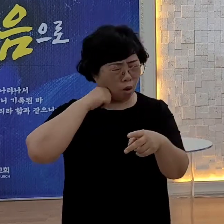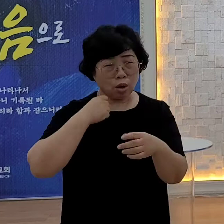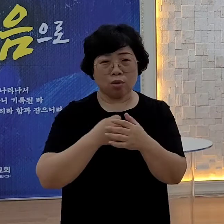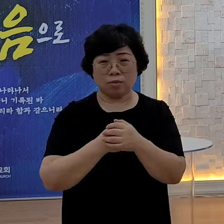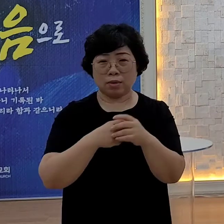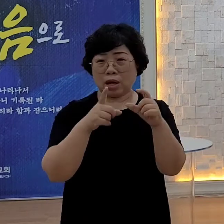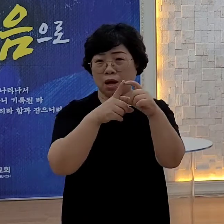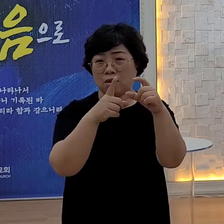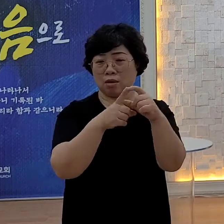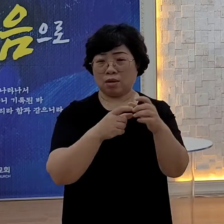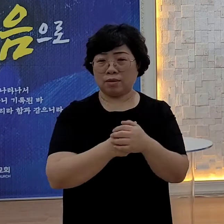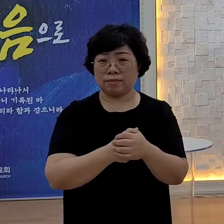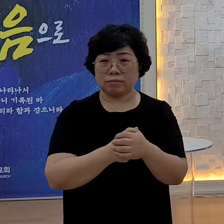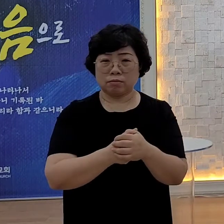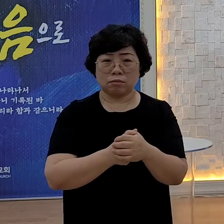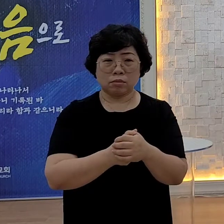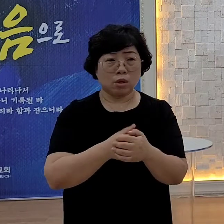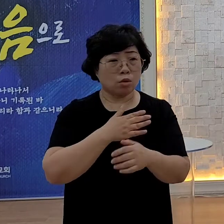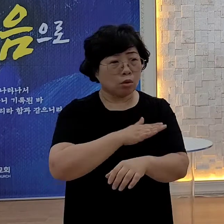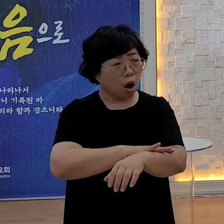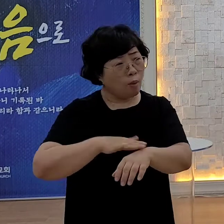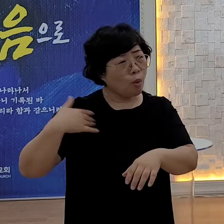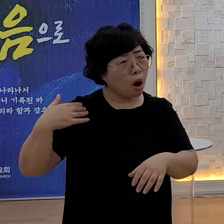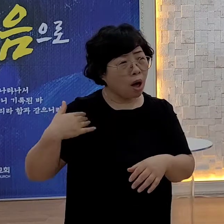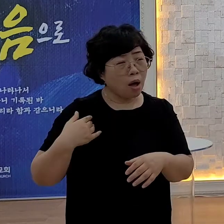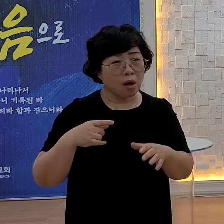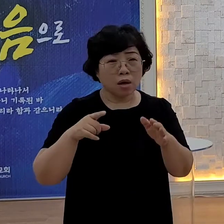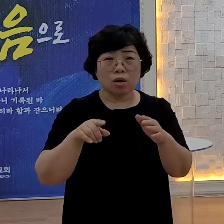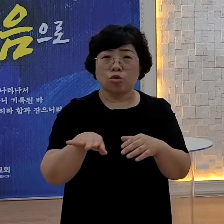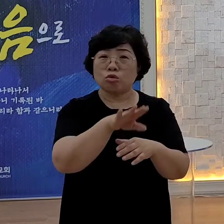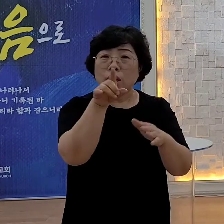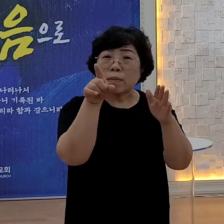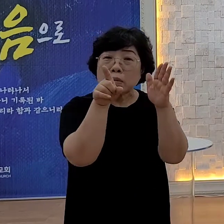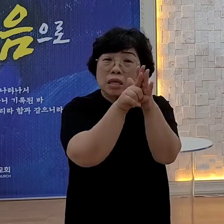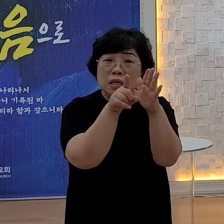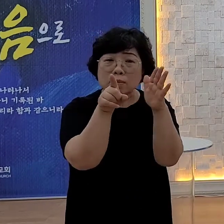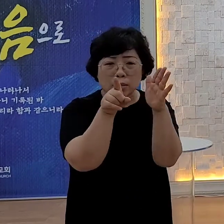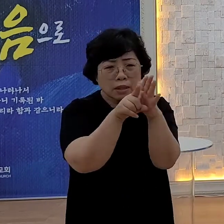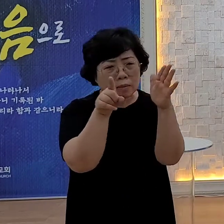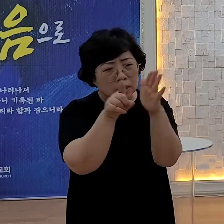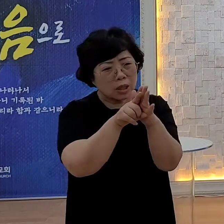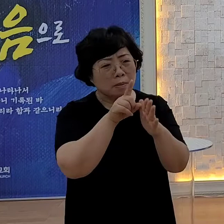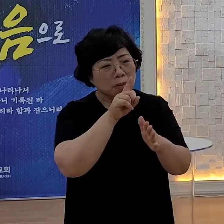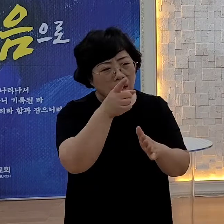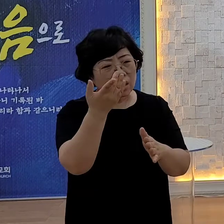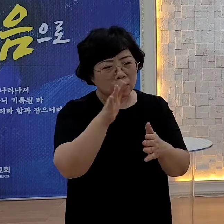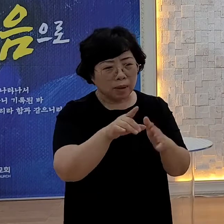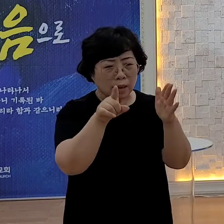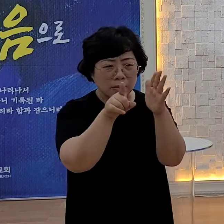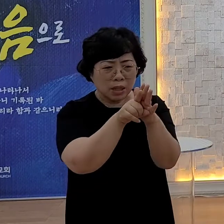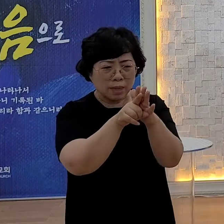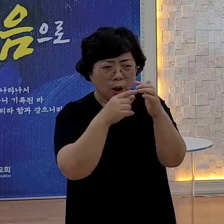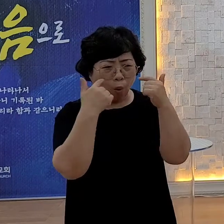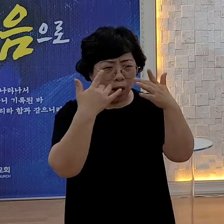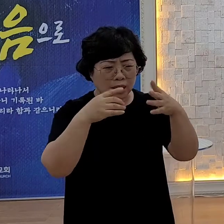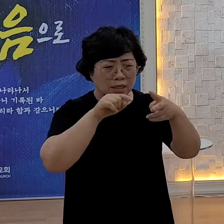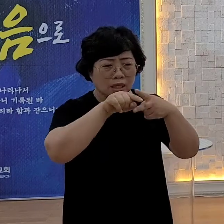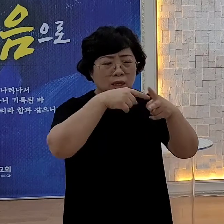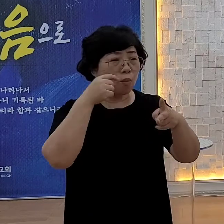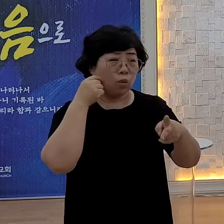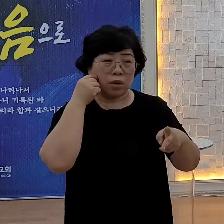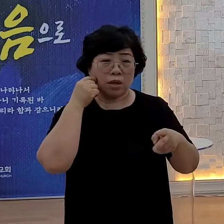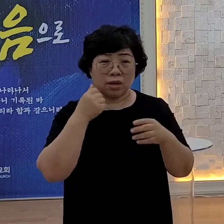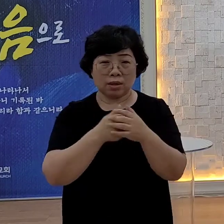잘 모릅니다, 사실. 우리 다 믿음이라 얘기하죠. 믿음 있다 얘기하고 믿음 많이 하는데